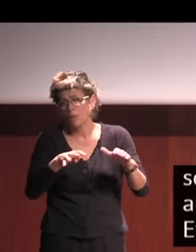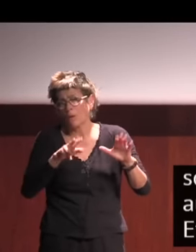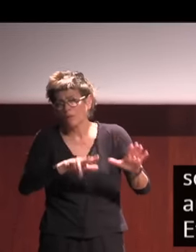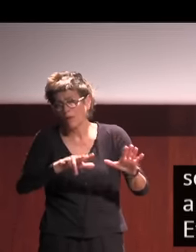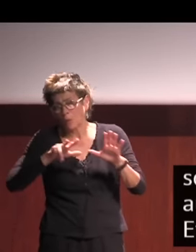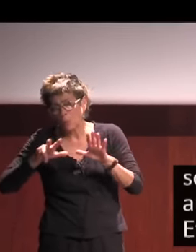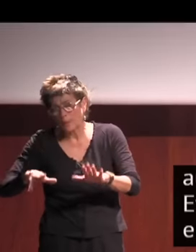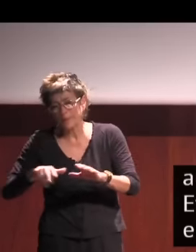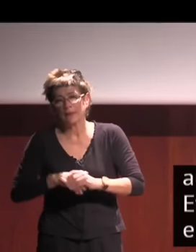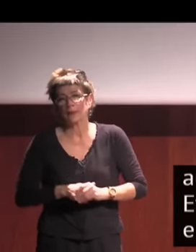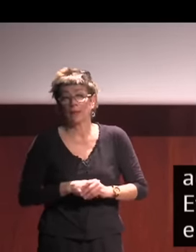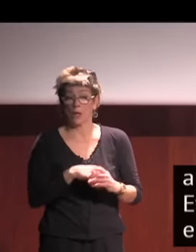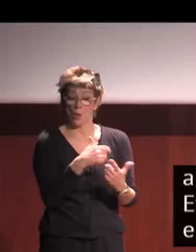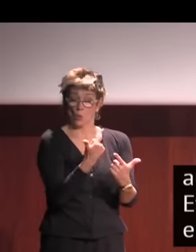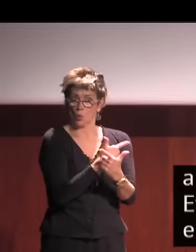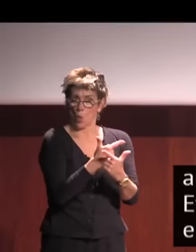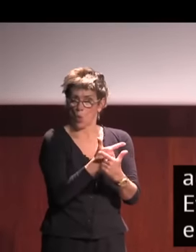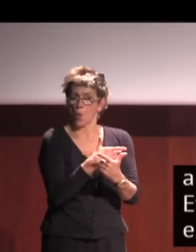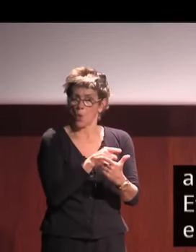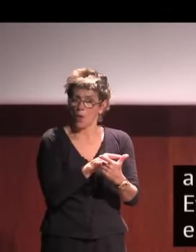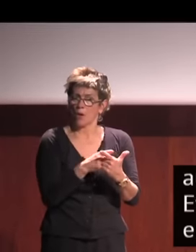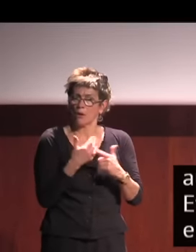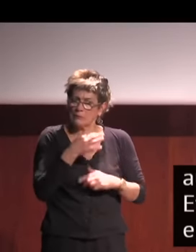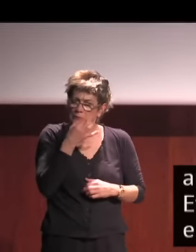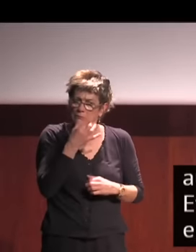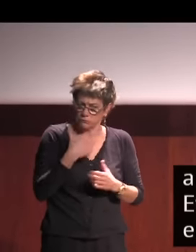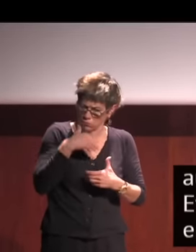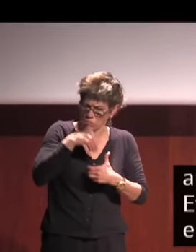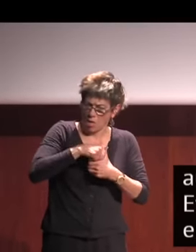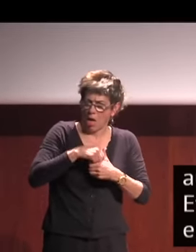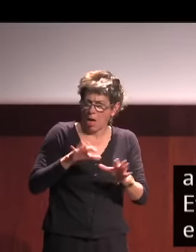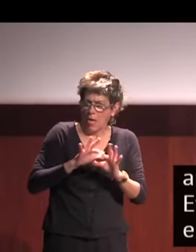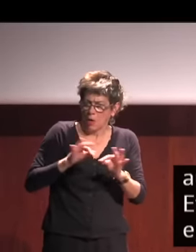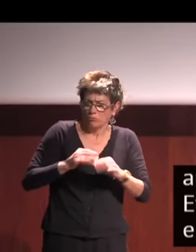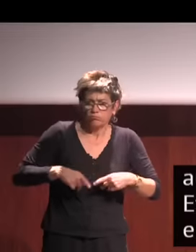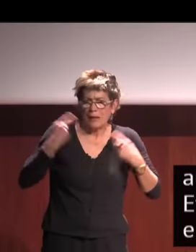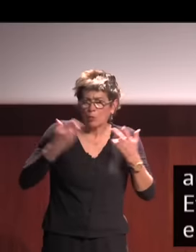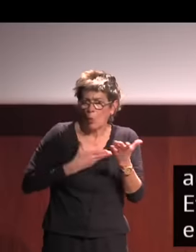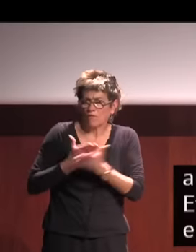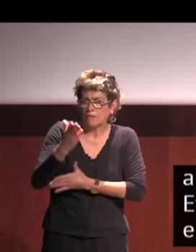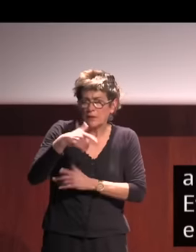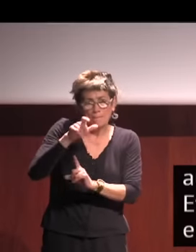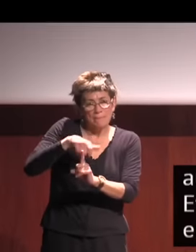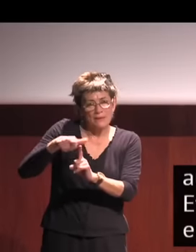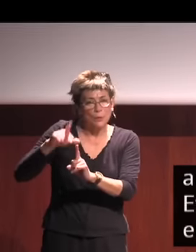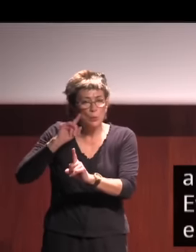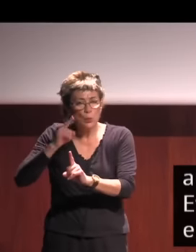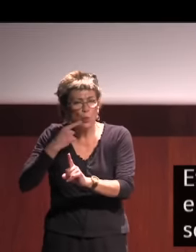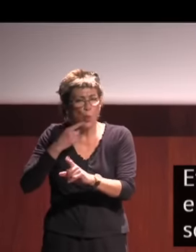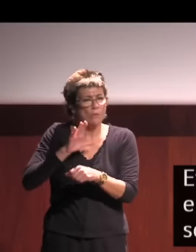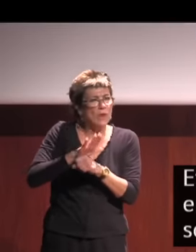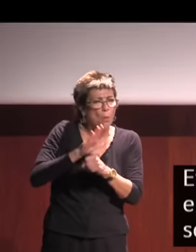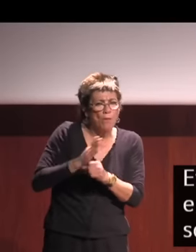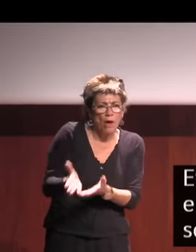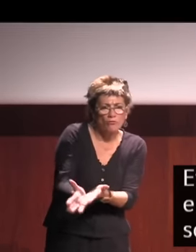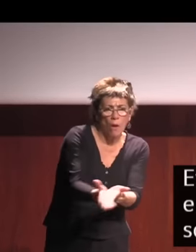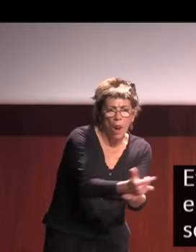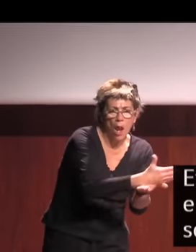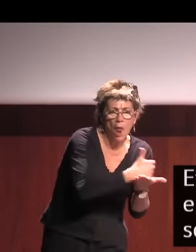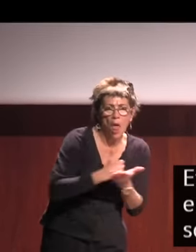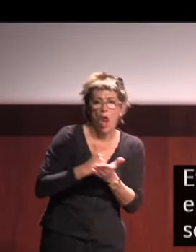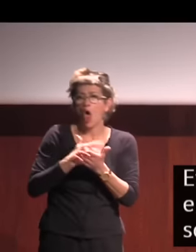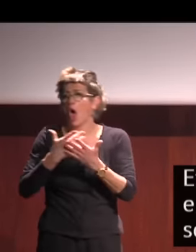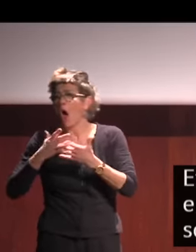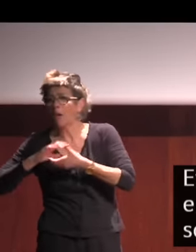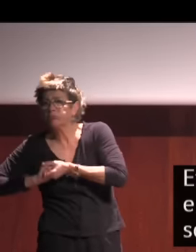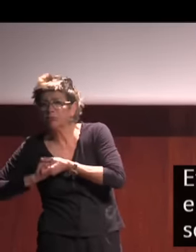1988. Eux, ils mobilisent aussi le récit de vie des personnes sourdes. Ils recueillent des témoignages, interviewent leurs amis,